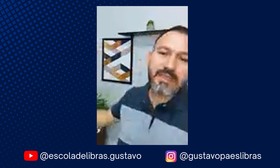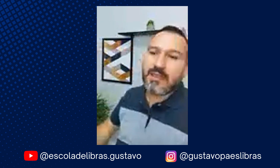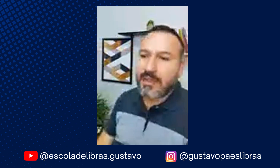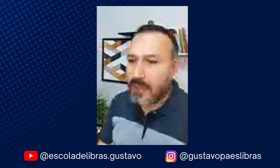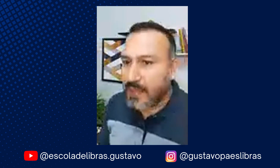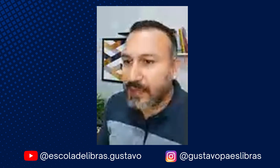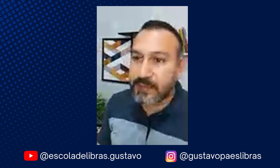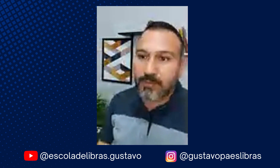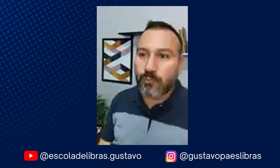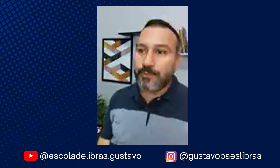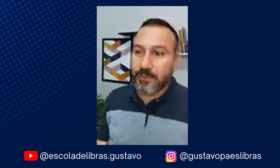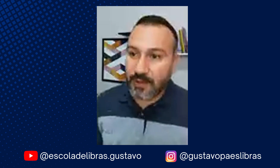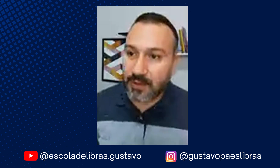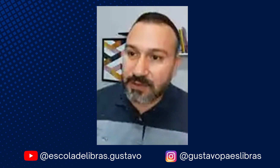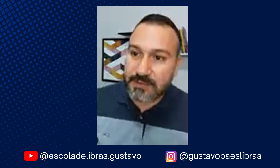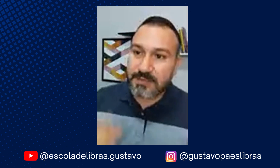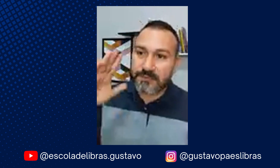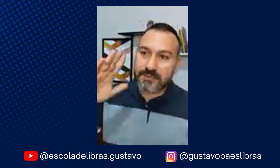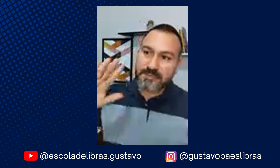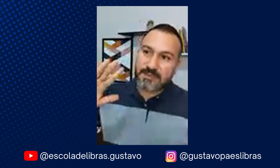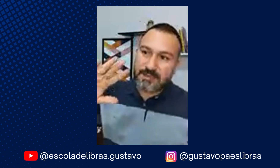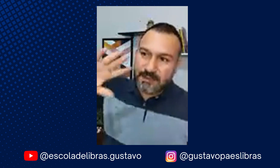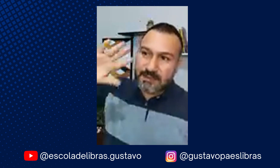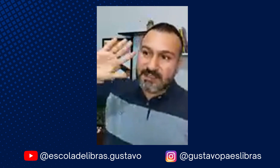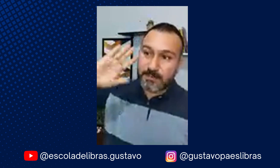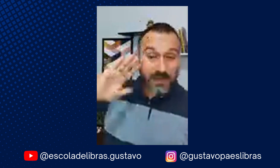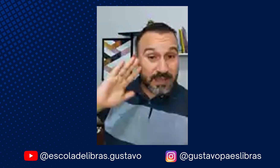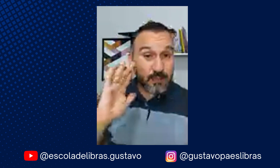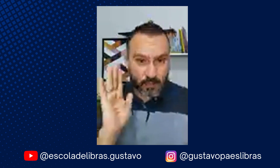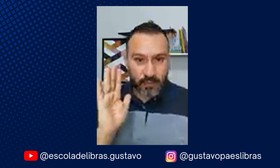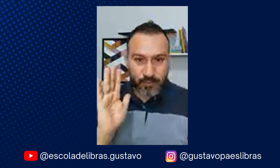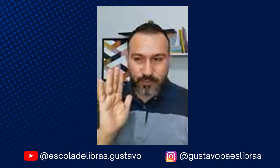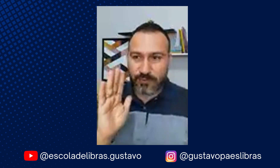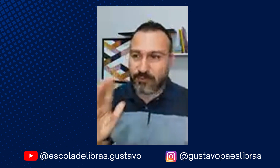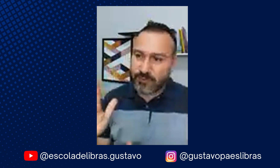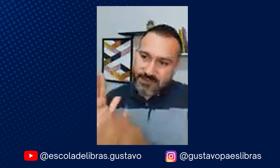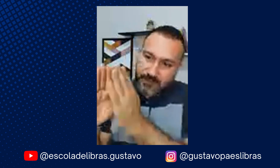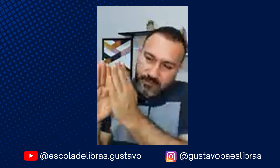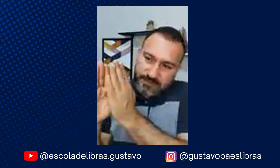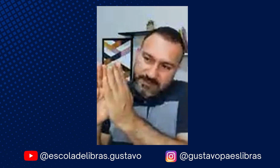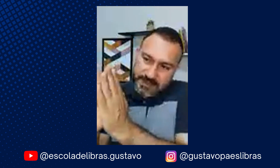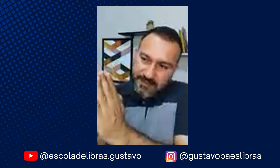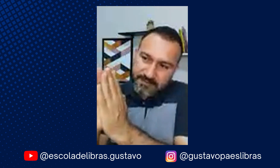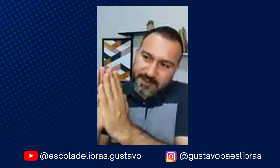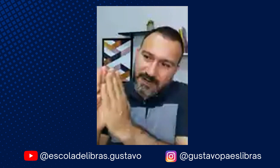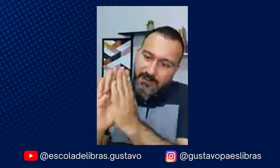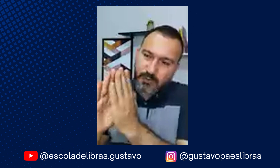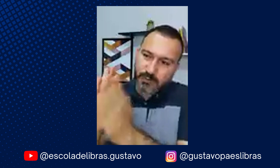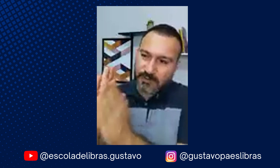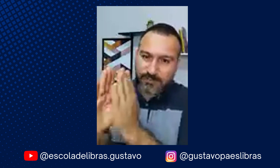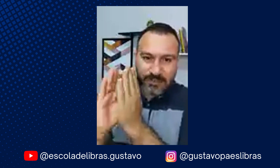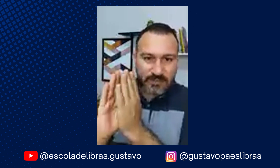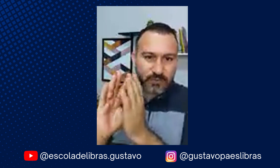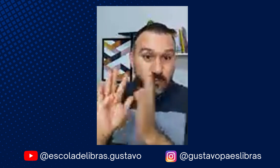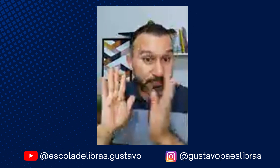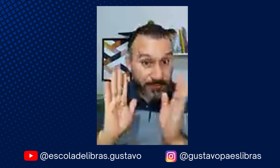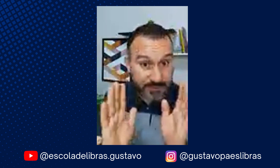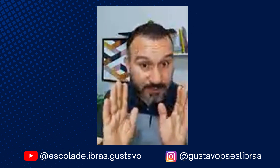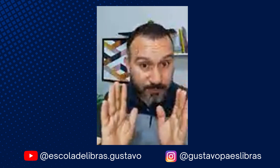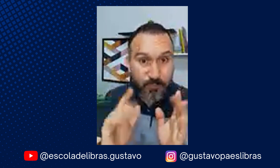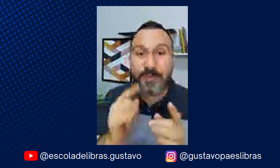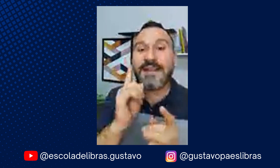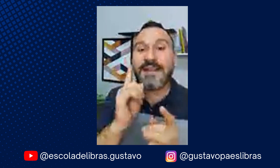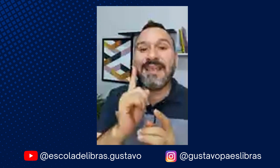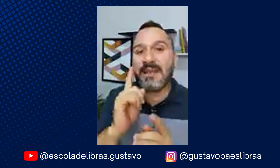Mariana? Então, se você espera um pouco, você consegue ver a pessoa falando,